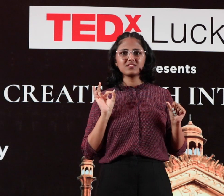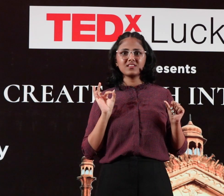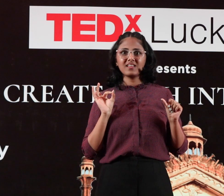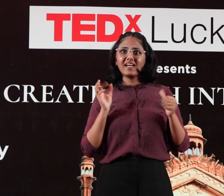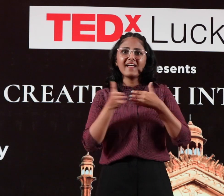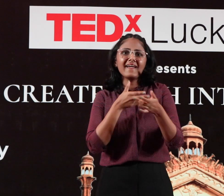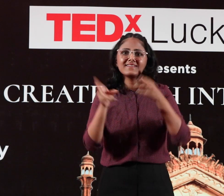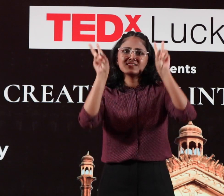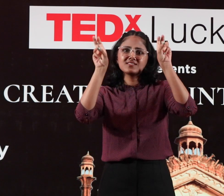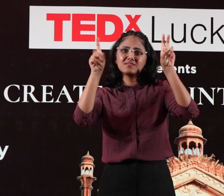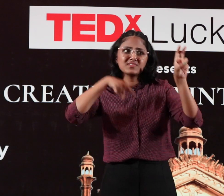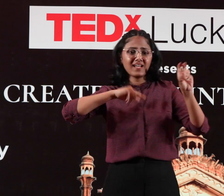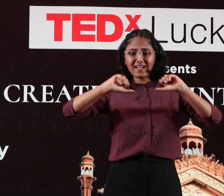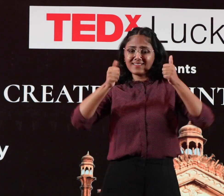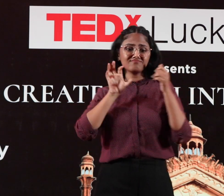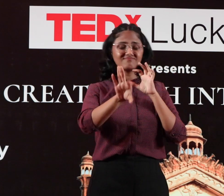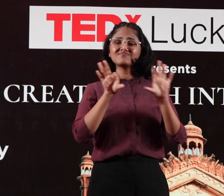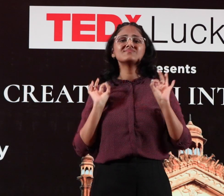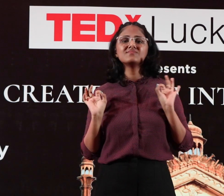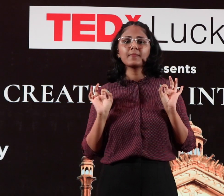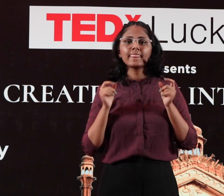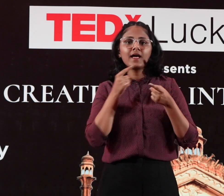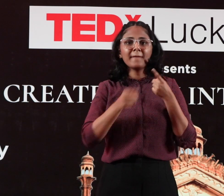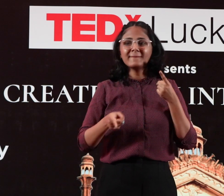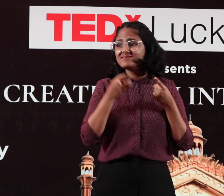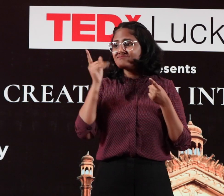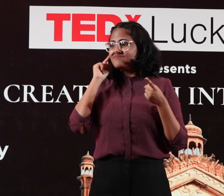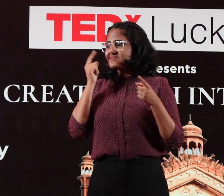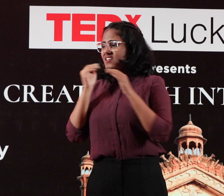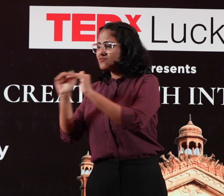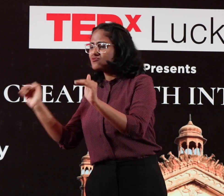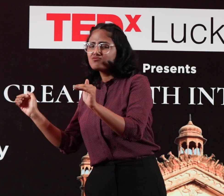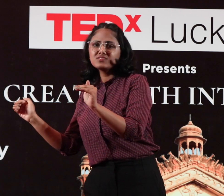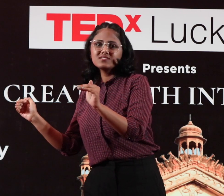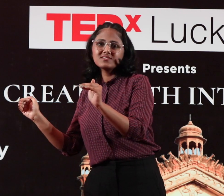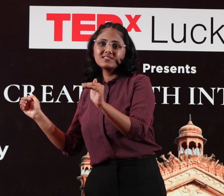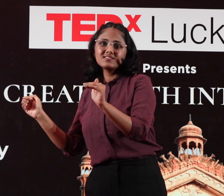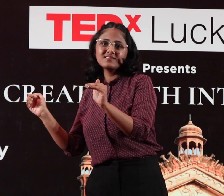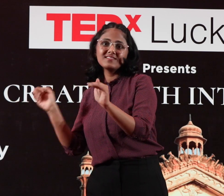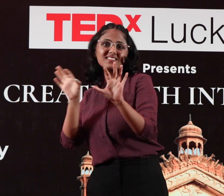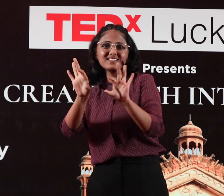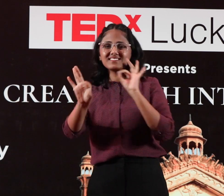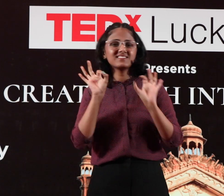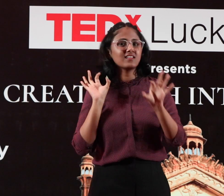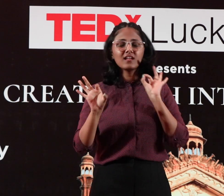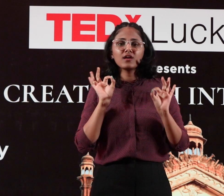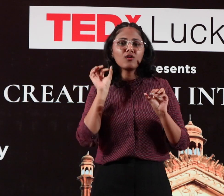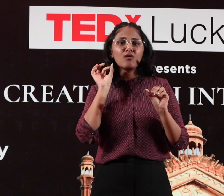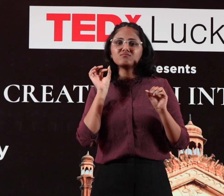तक जा सकते हैं. बट इन बच्चों के पास वन, जो बायोलॉजिकली हम सेंस की बात कर रहे हैं, अनफॉर्चुनेटली वो एक अमाउंट